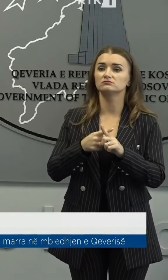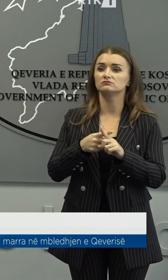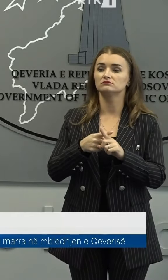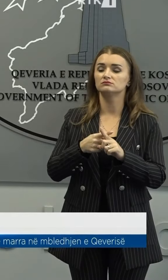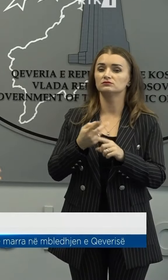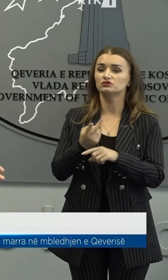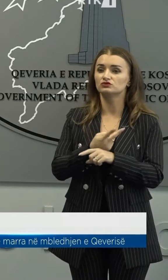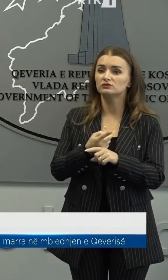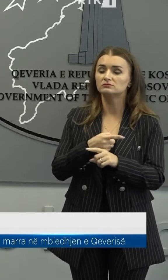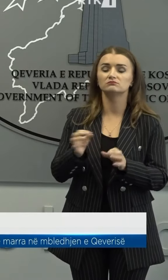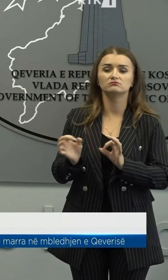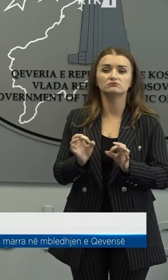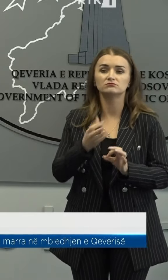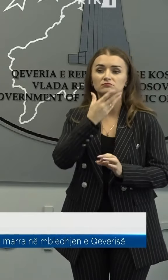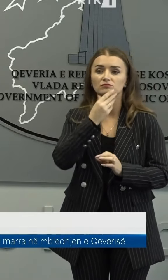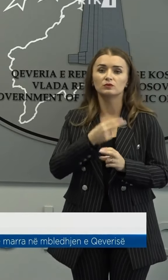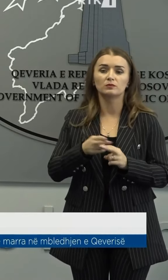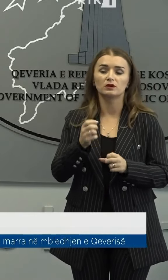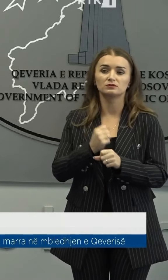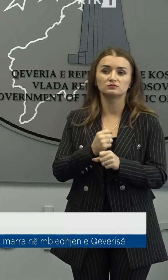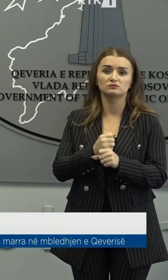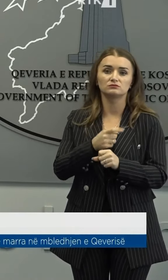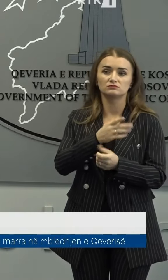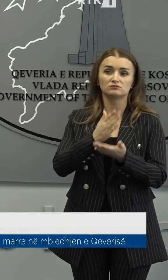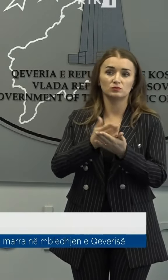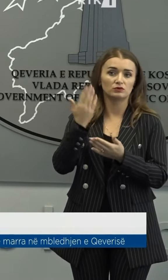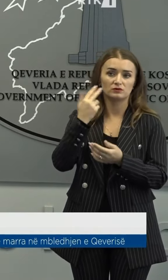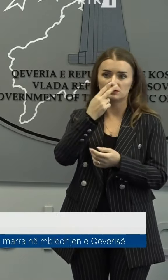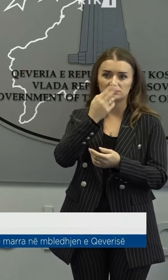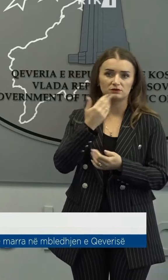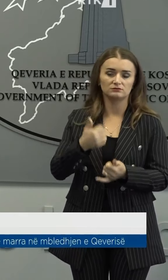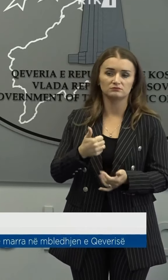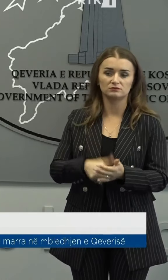integritet territorial, nuk i gjeni asë njëherë në Kosovën e pas luftës. Dhe